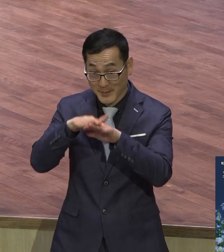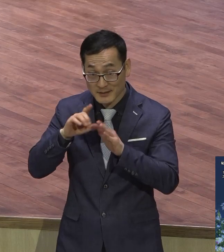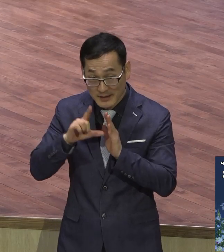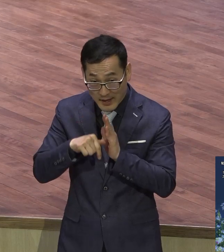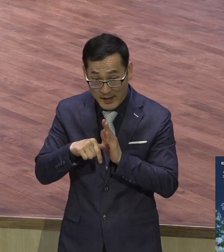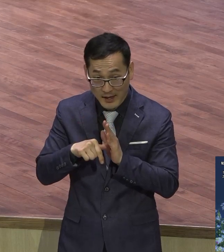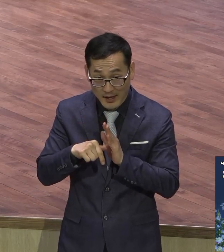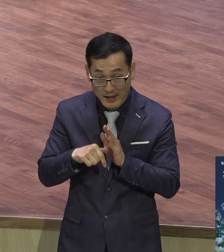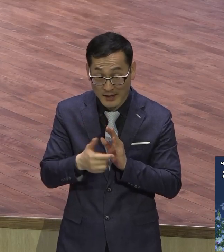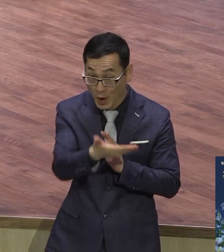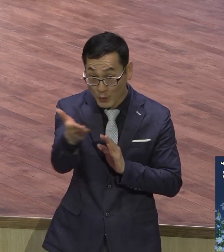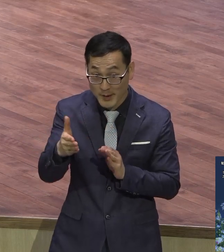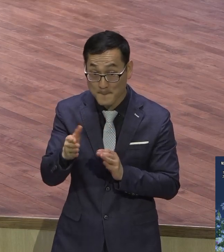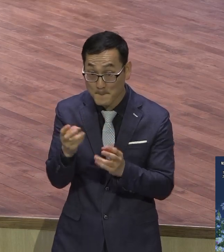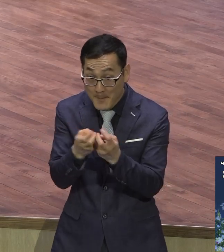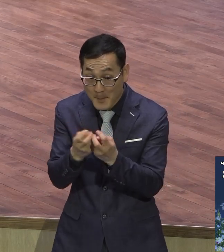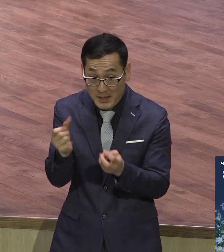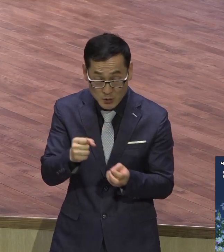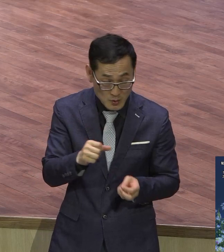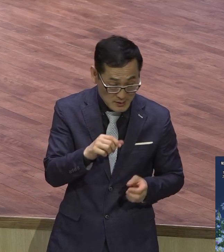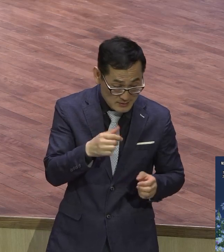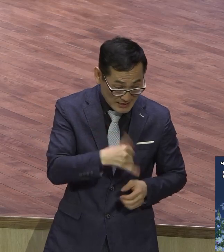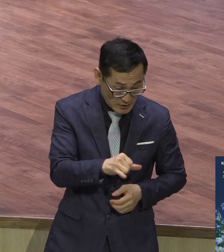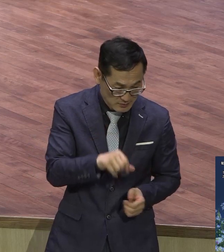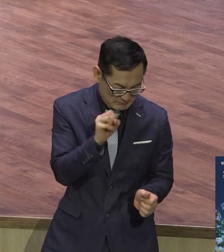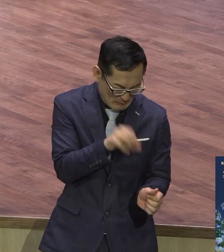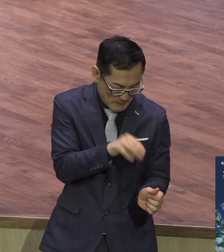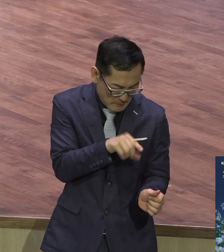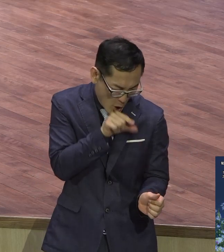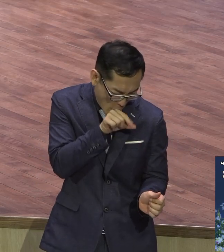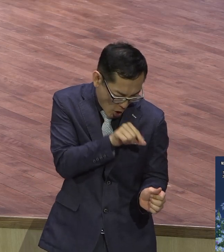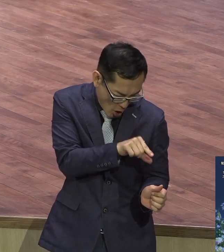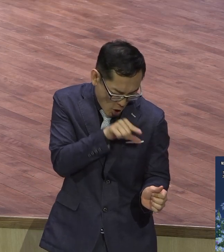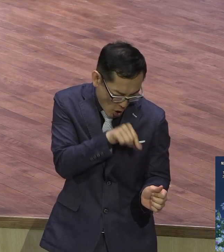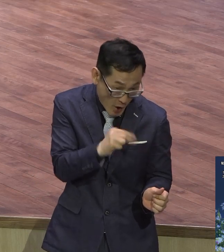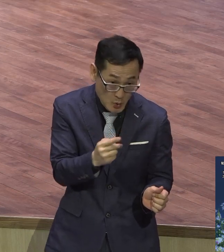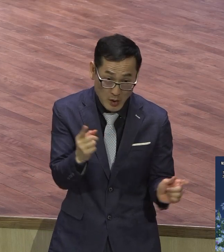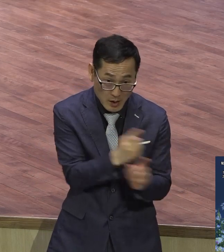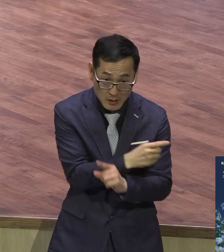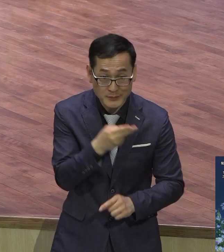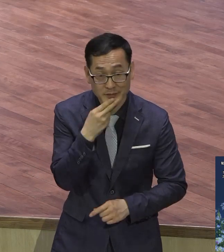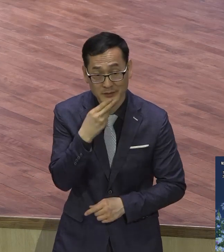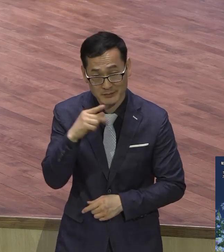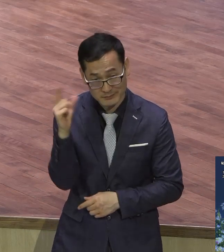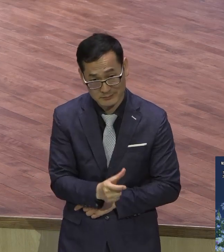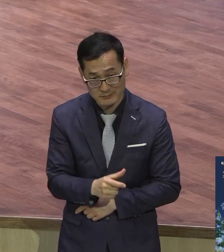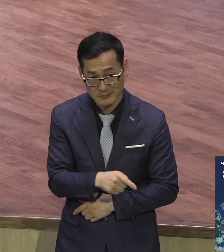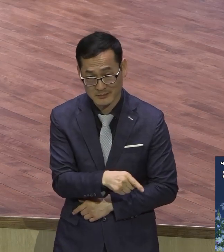여러분 방법으로 잔소리 아무리 아이들을 해도 아이들이 바뀝니까? 안 바뀝니다.